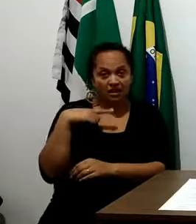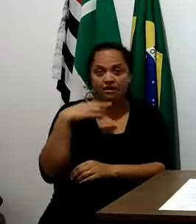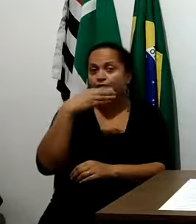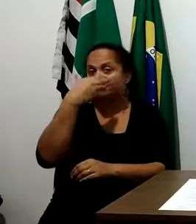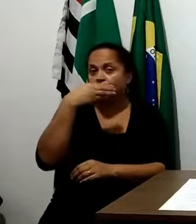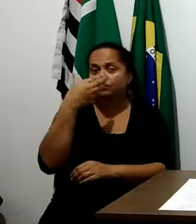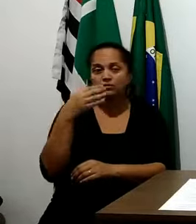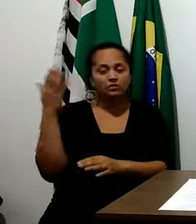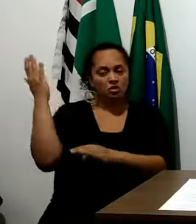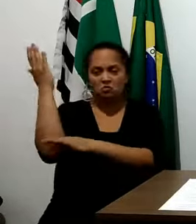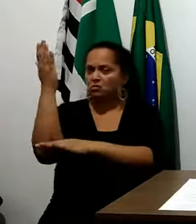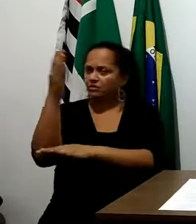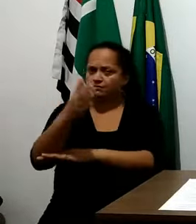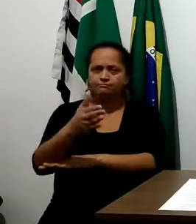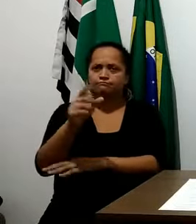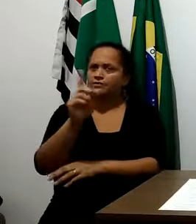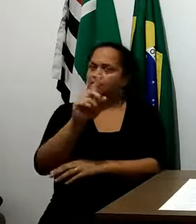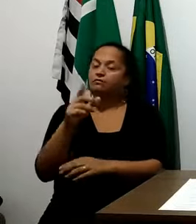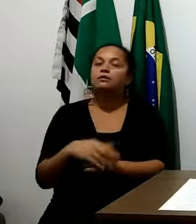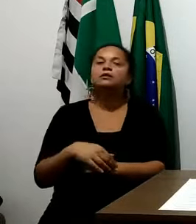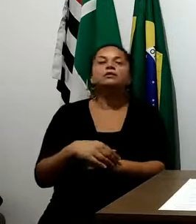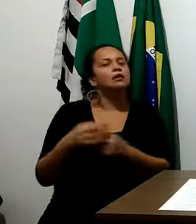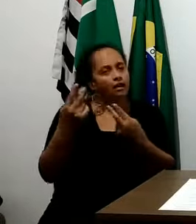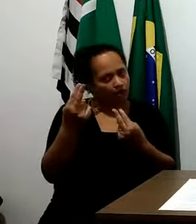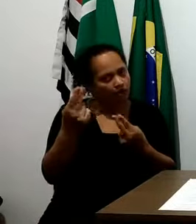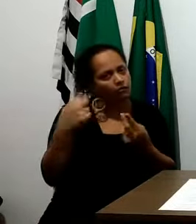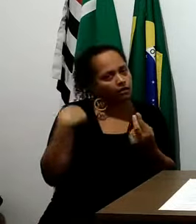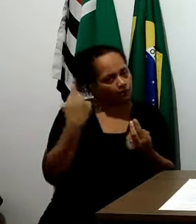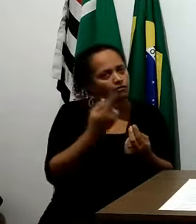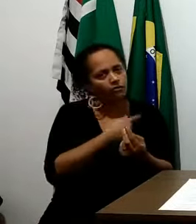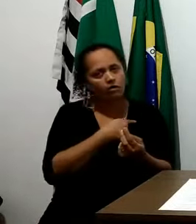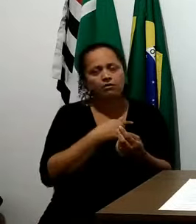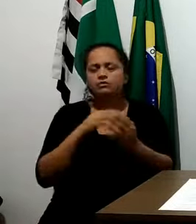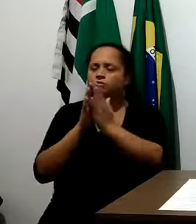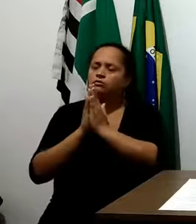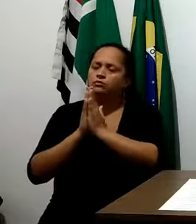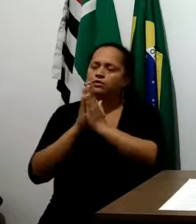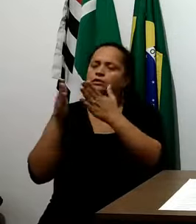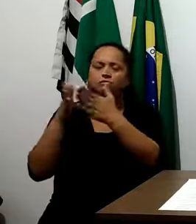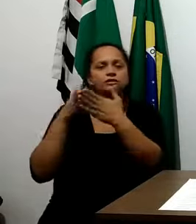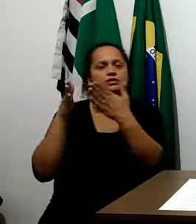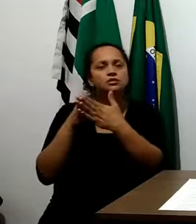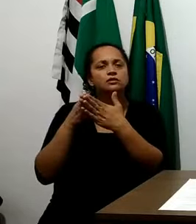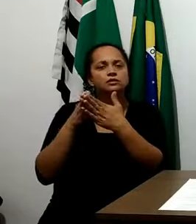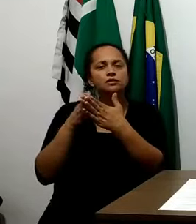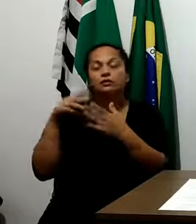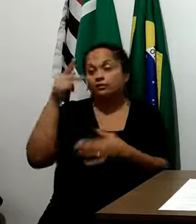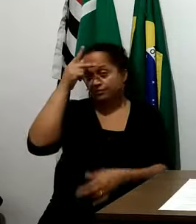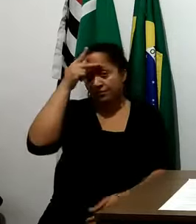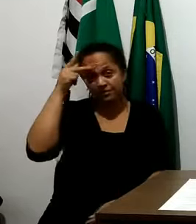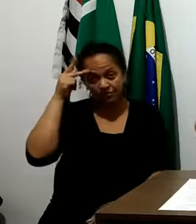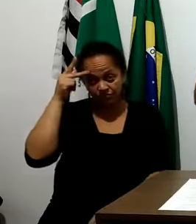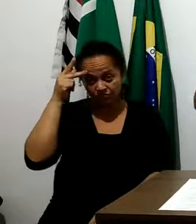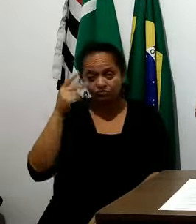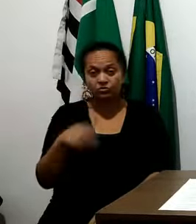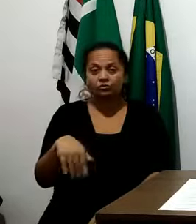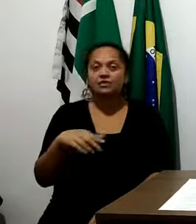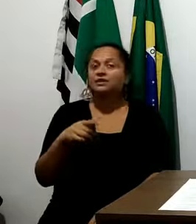Esse é o nosso papel como intercessor. Intercessor pelos ímpios, por aqueles que não têm